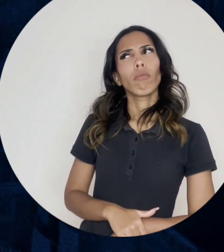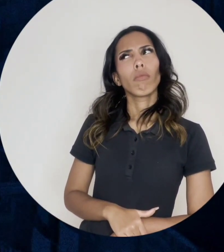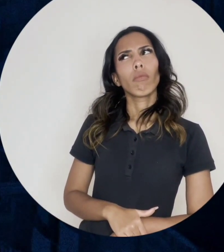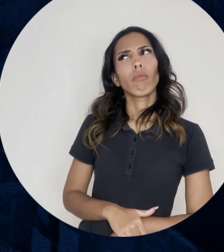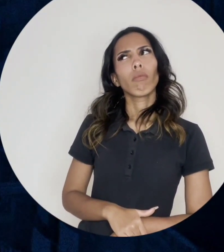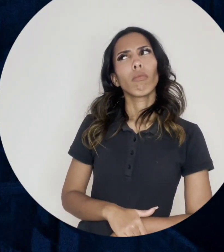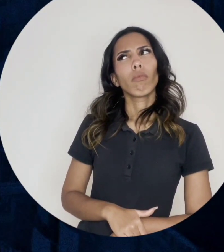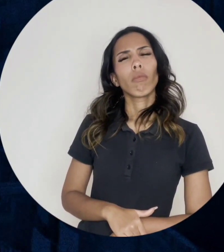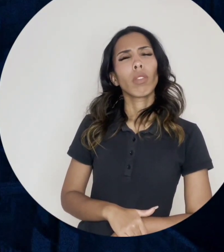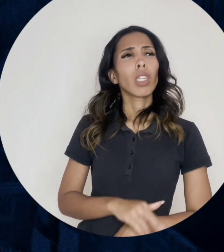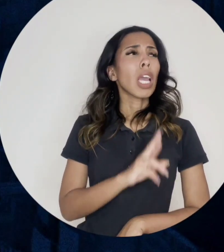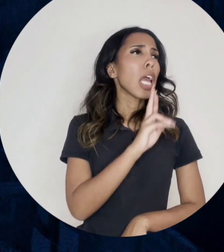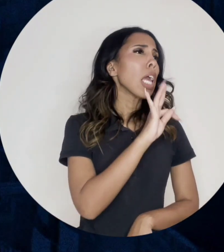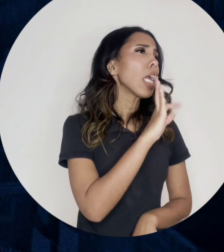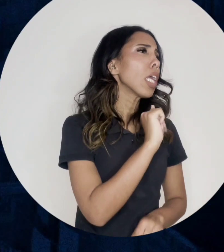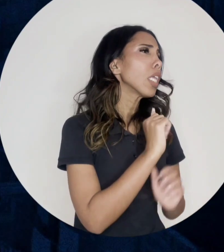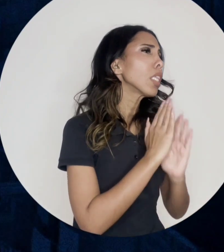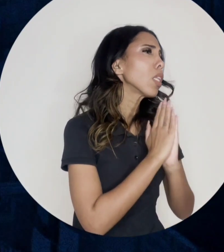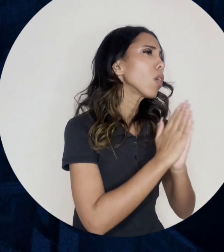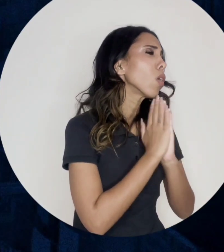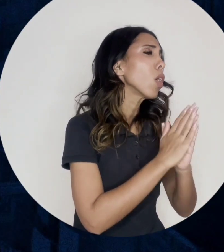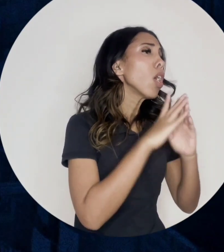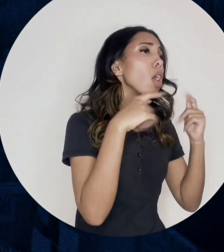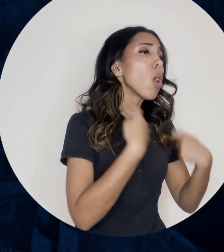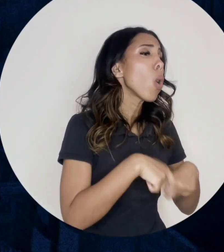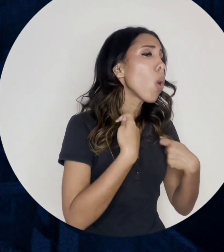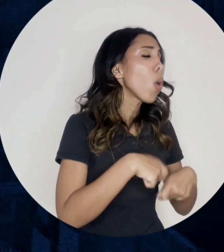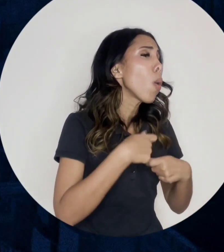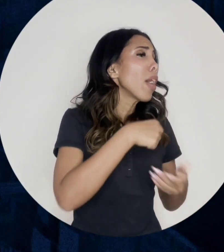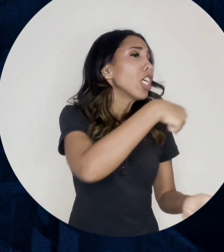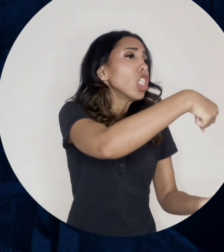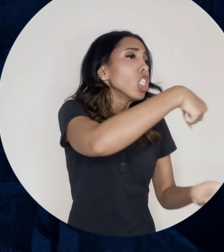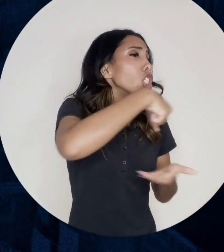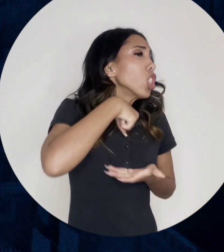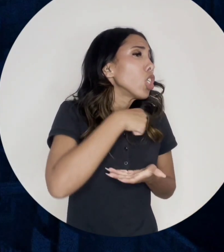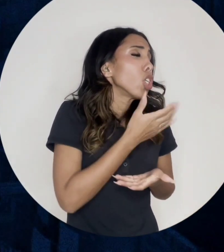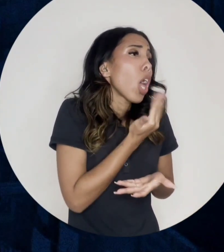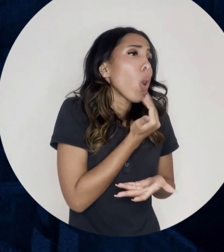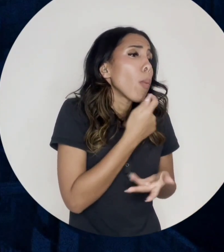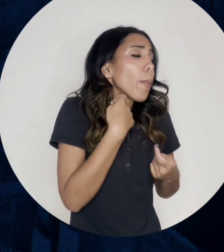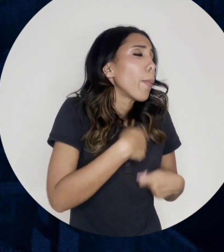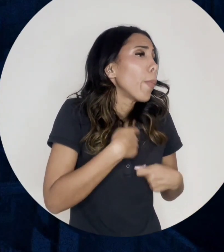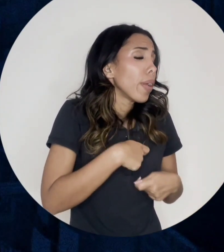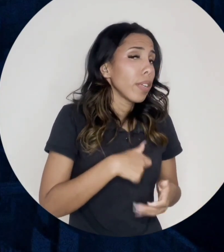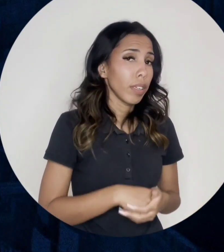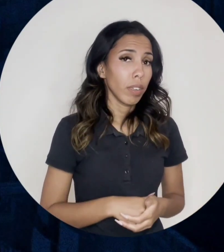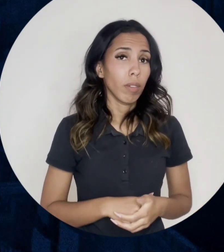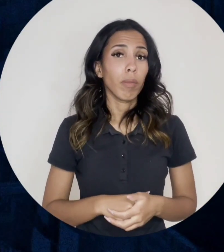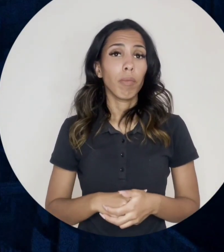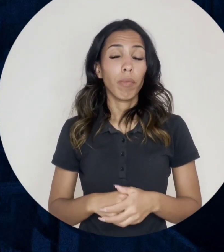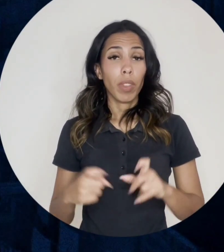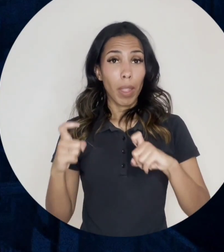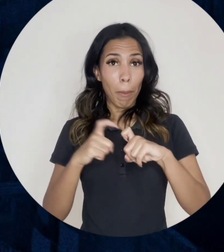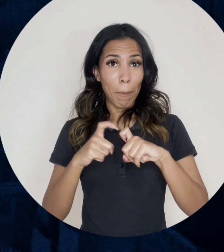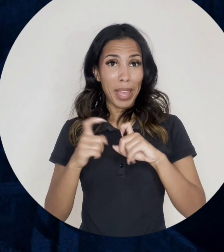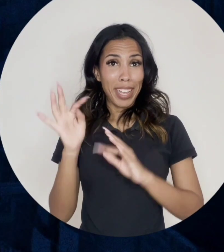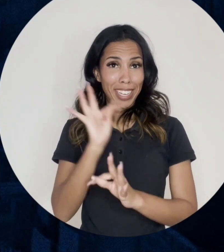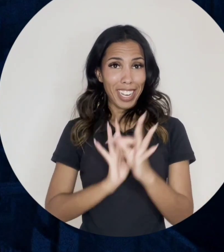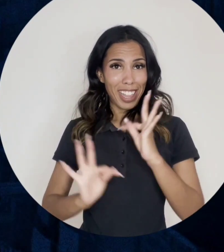Mas, Rita, pelo amor de Deus, eu preciso muito dessa cesta. A médica que me tratou